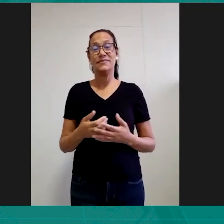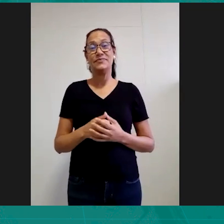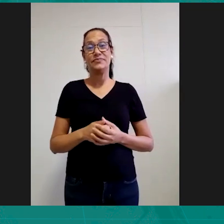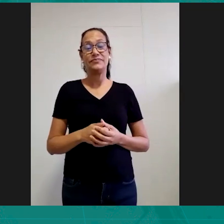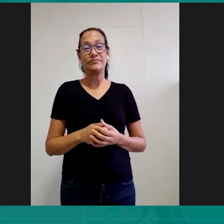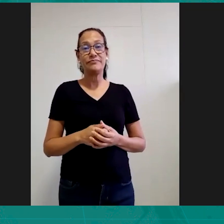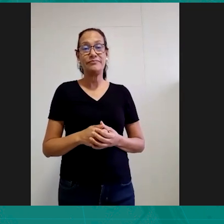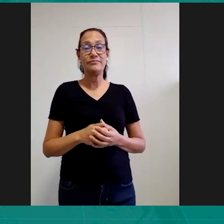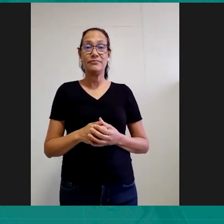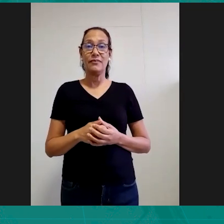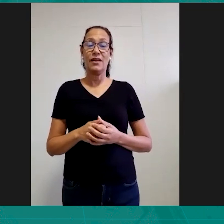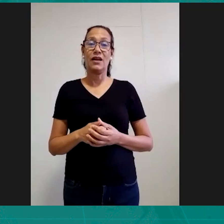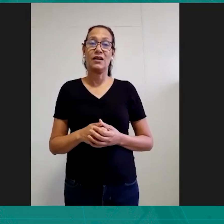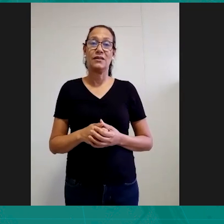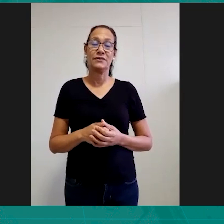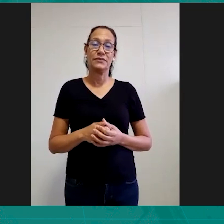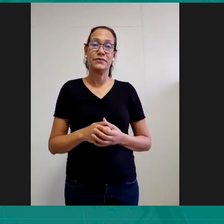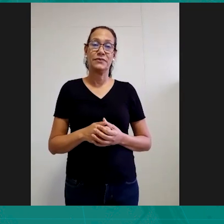ela